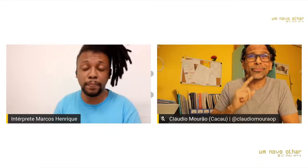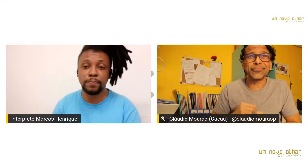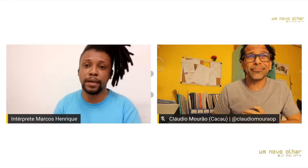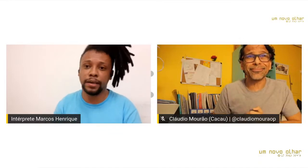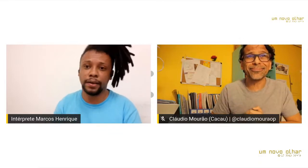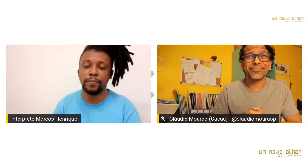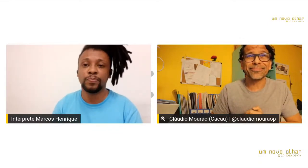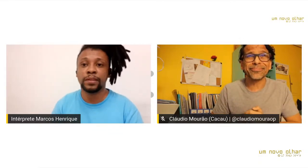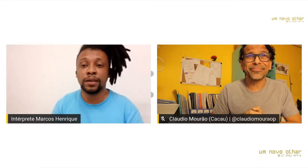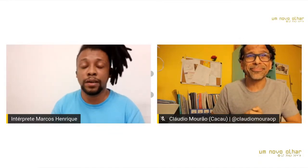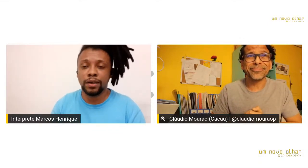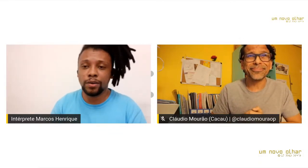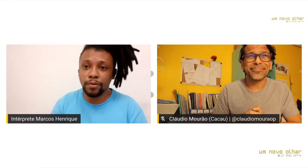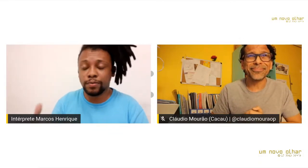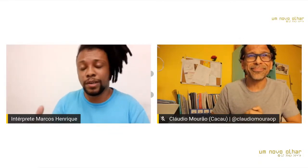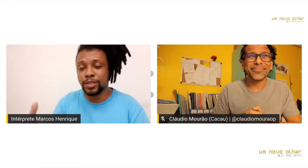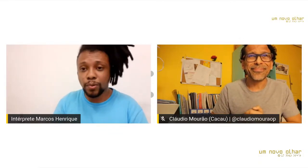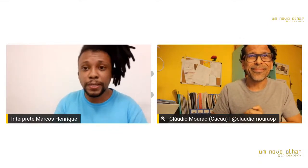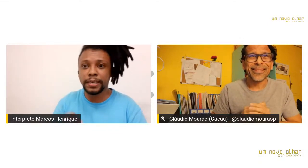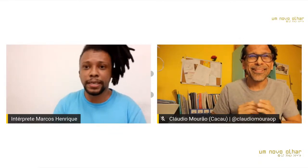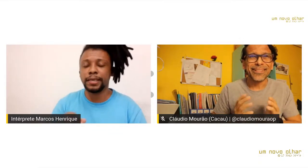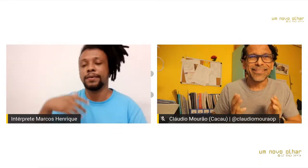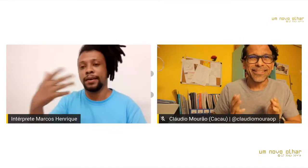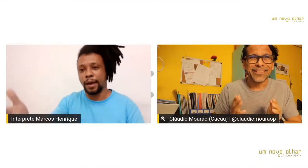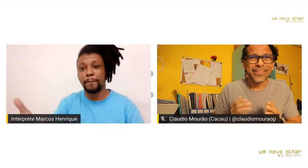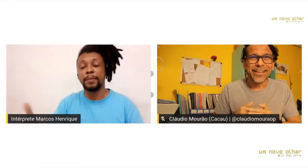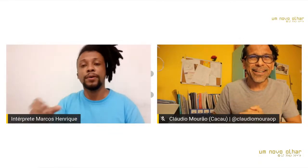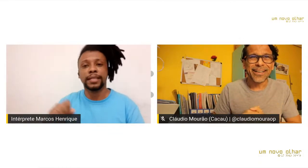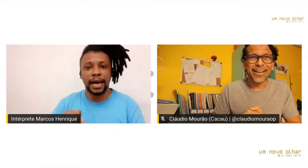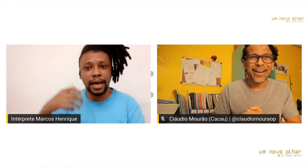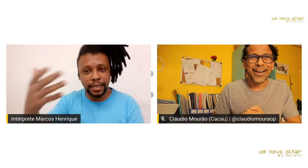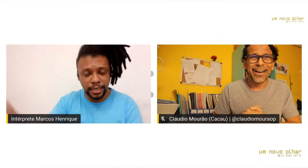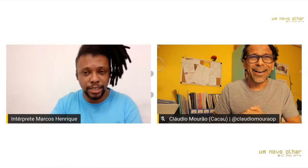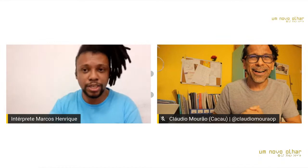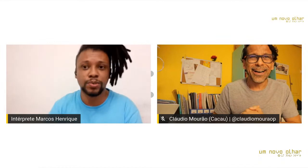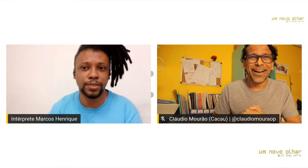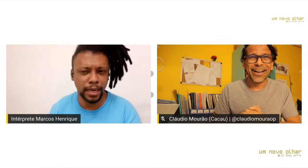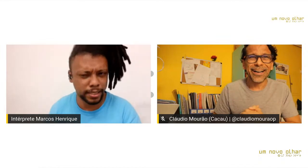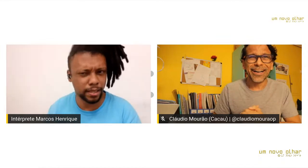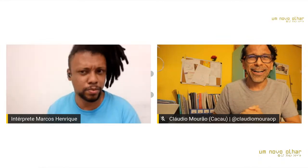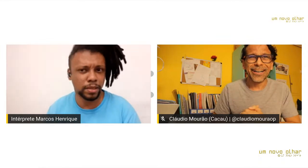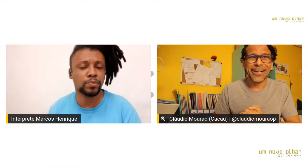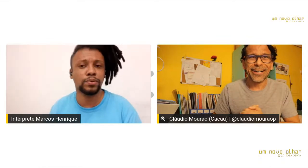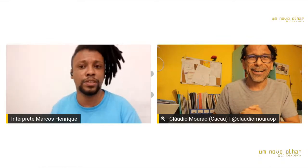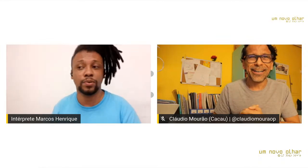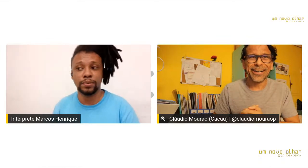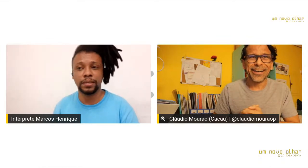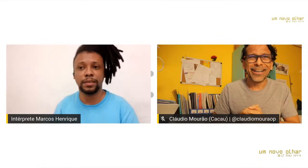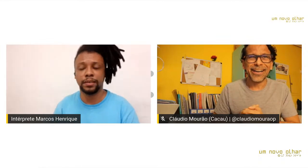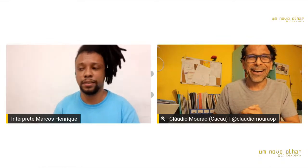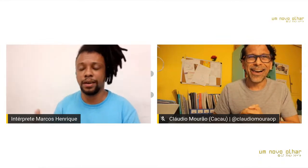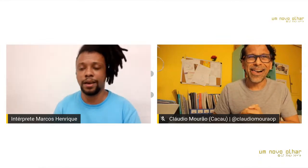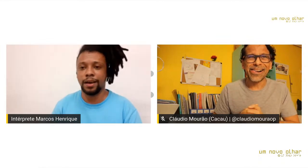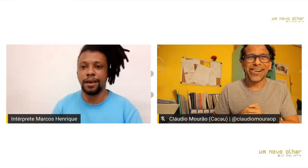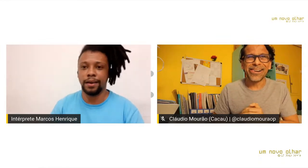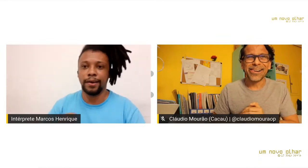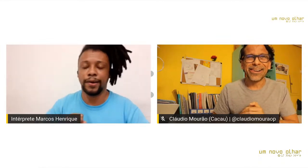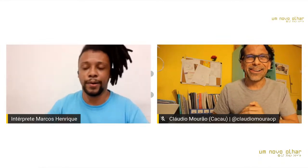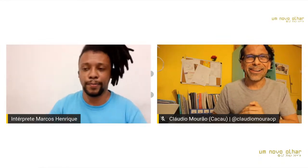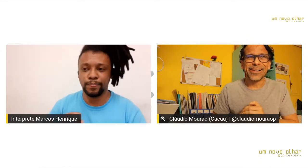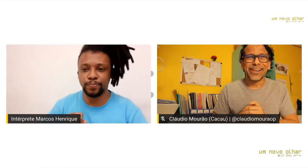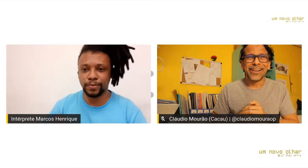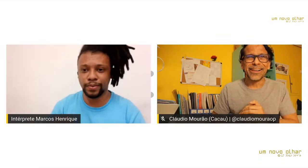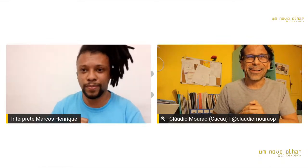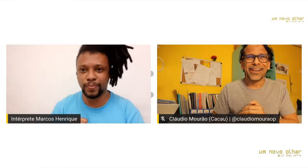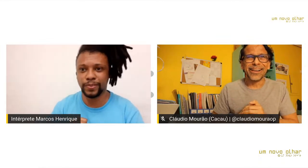disso eu conseguir aprimorar essas questões da literatura das suas consegui